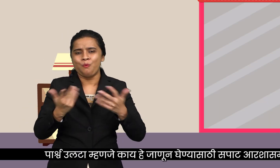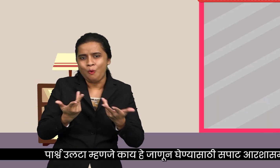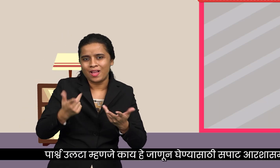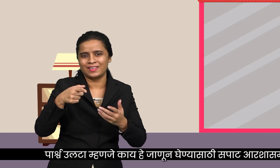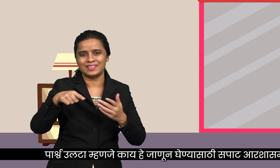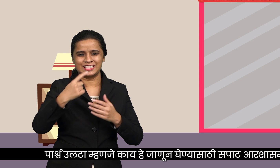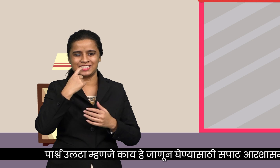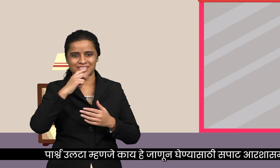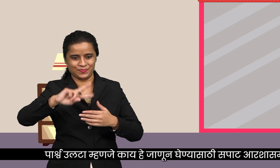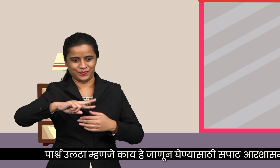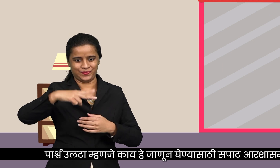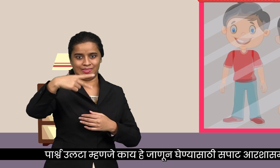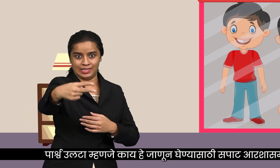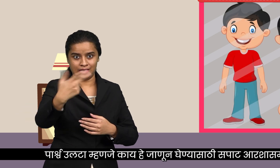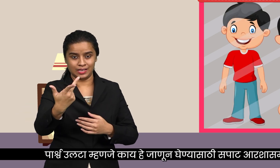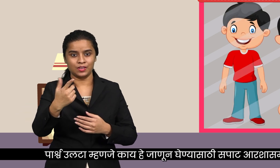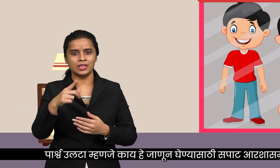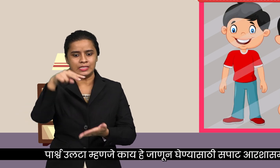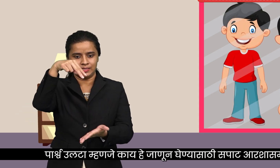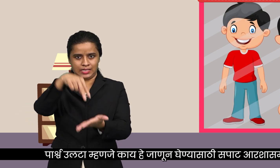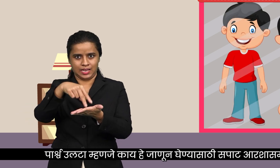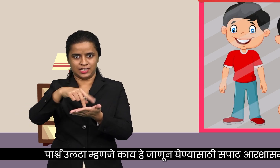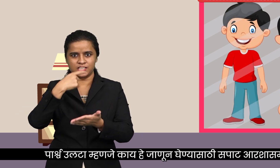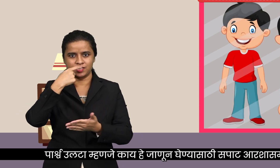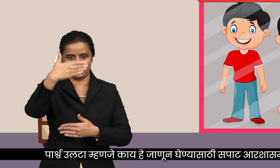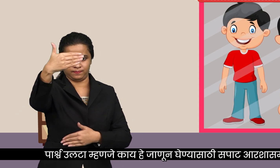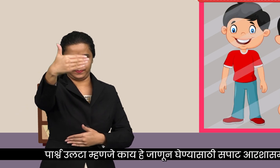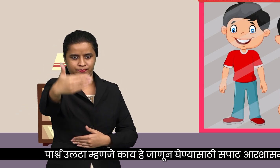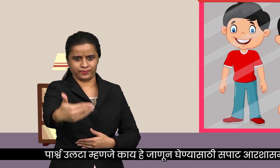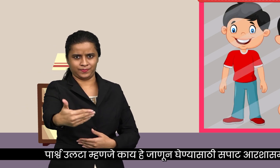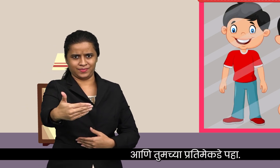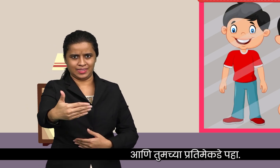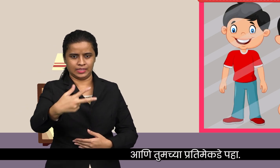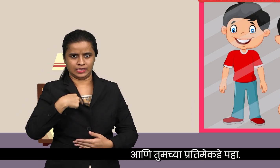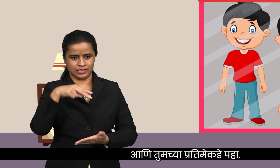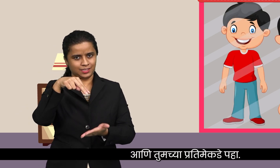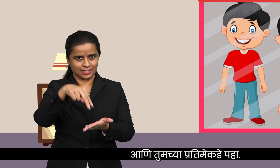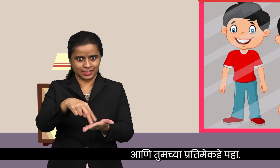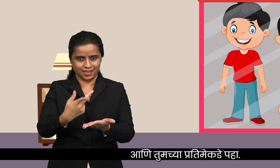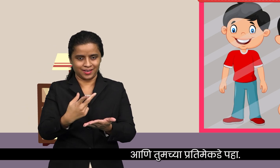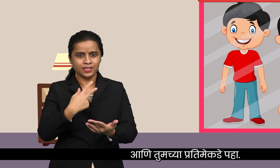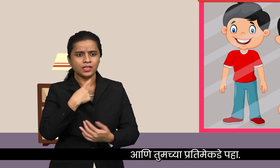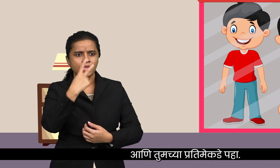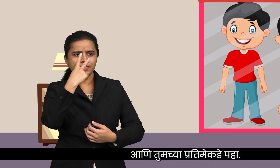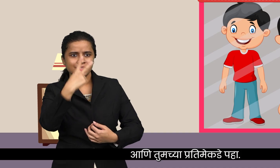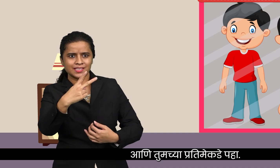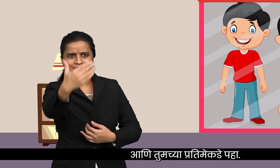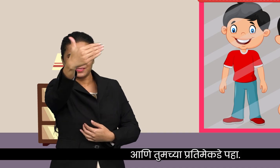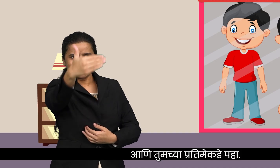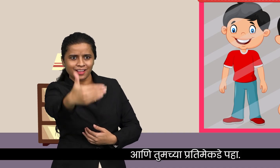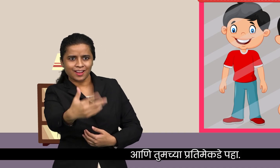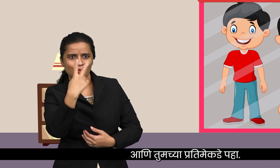पार्श्व उलटा म्हणजे हे जाणून घेण्यासाठी सपाट आरशासमोर उभे राहा आणि तुमच्या प्रतिमेकडे